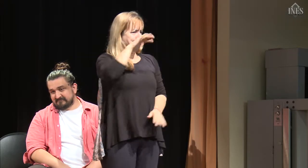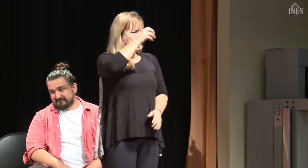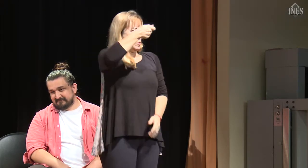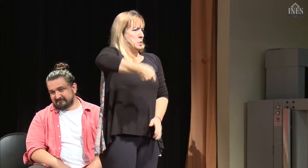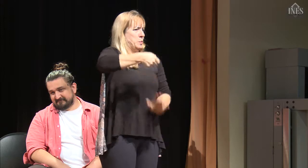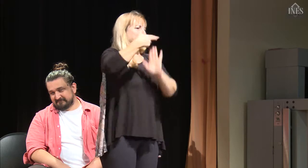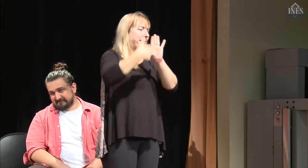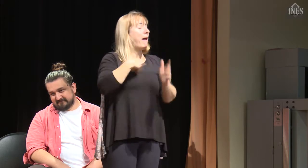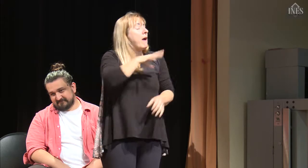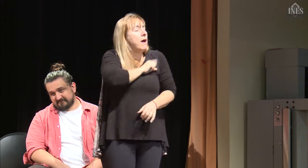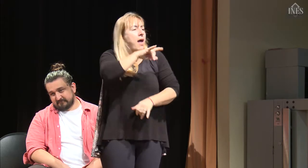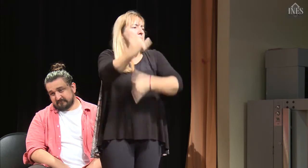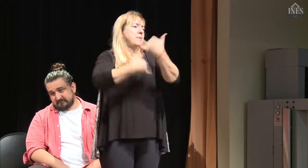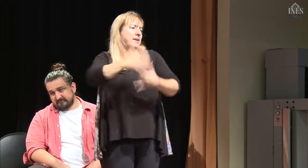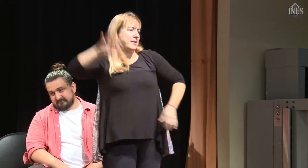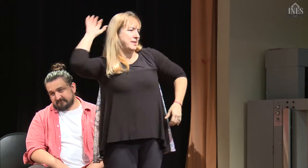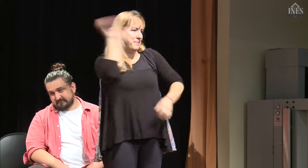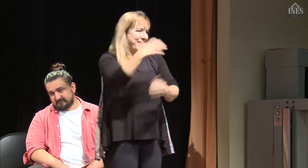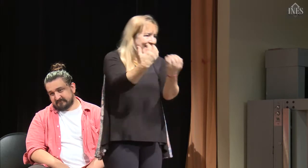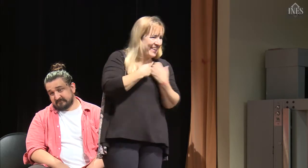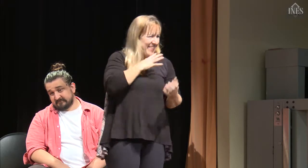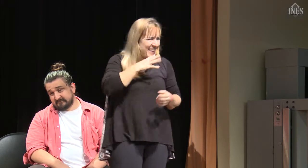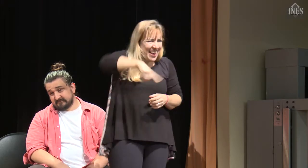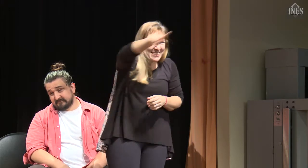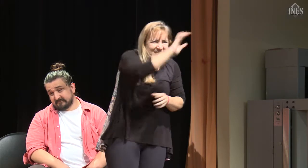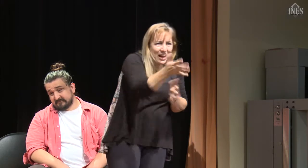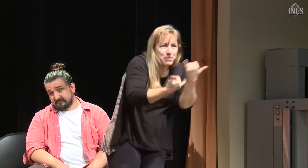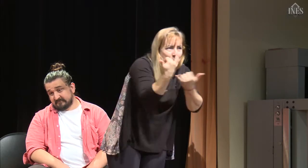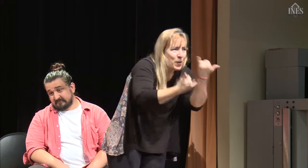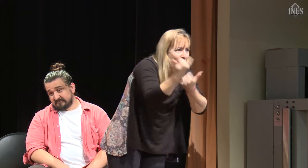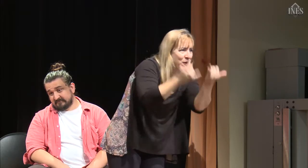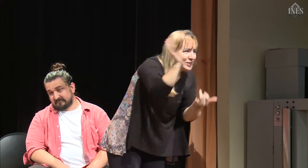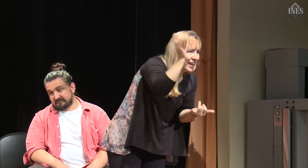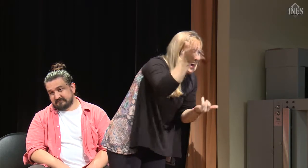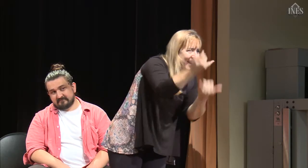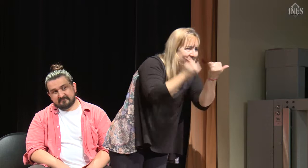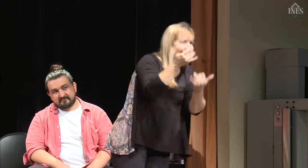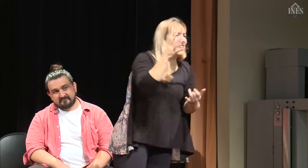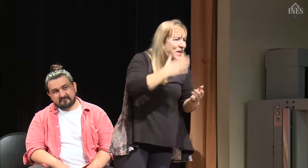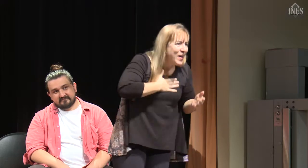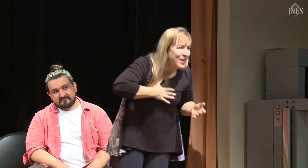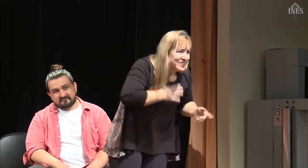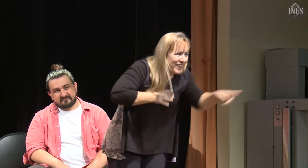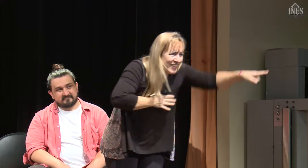não tinha regra, né? Não tinha muita liberdade, mas eu amava essa brincadeira, queimado. Quem já brincou de queimado?